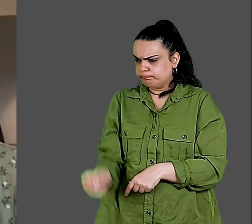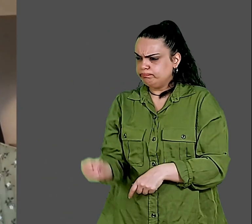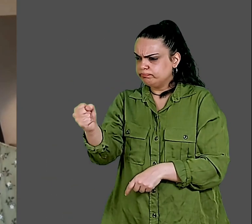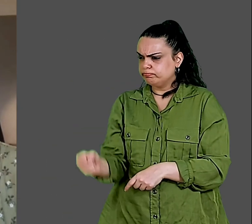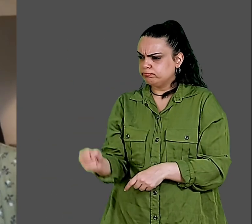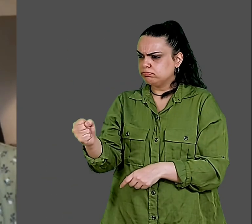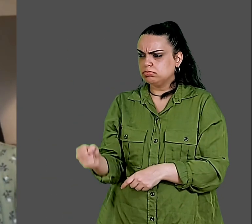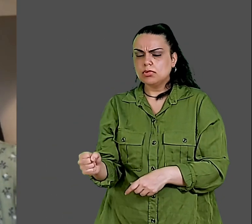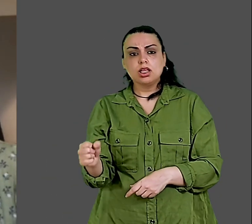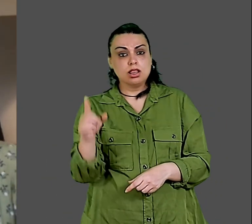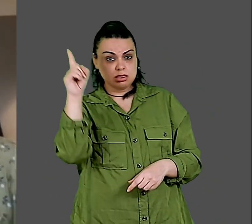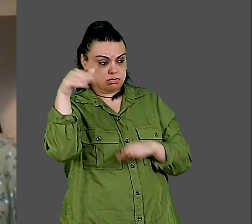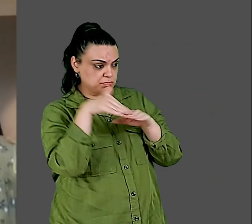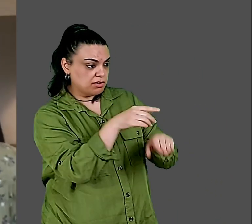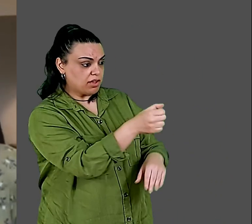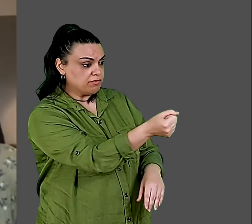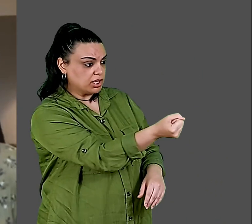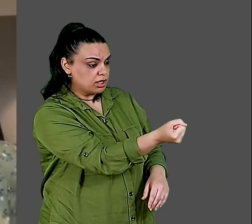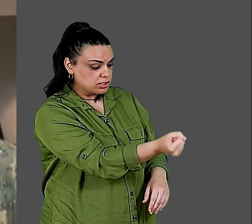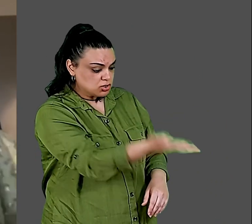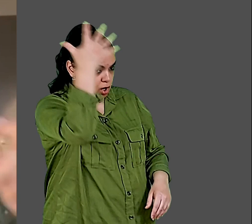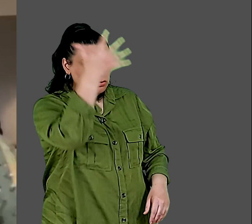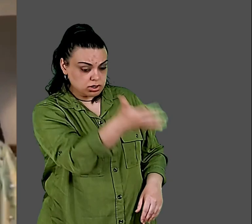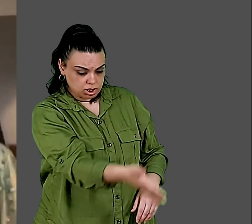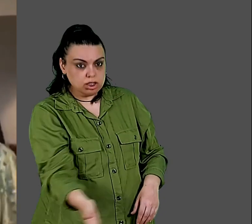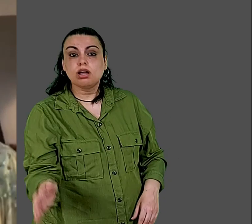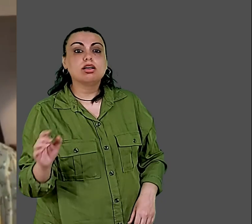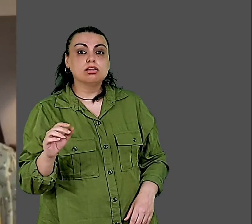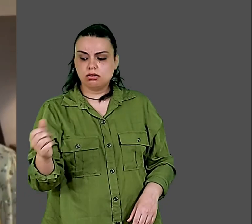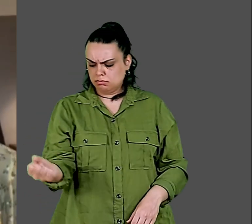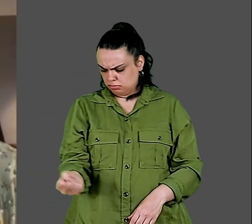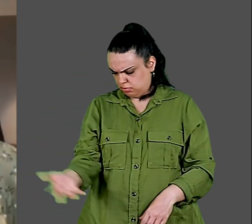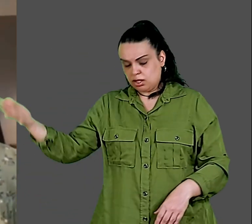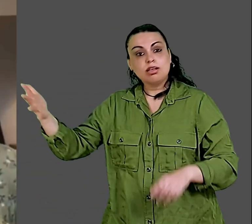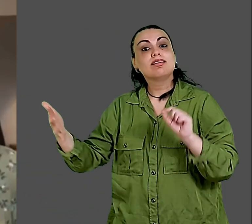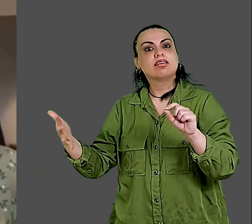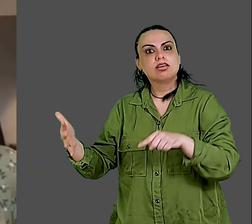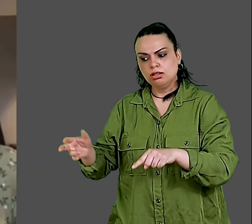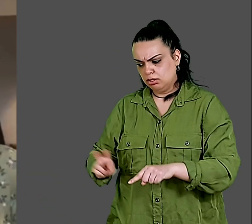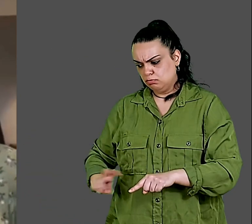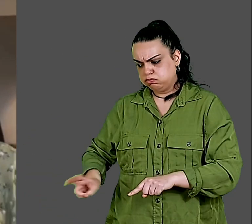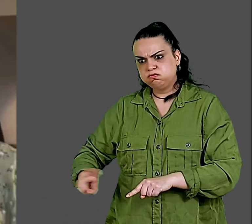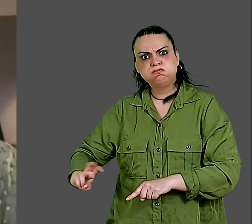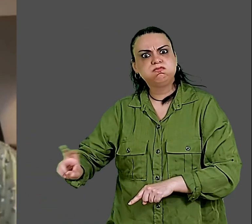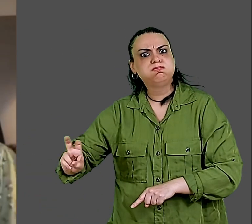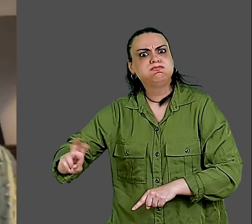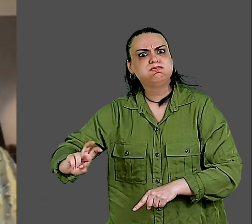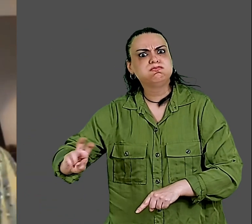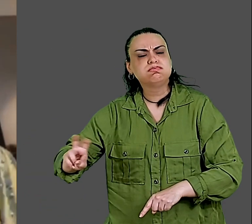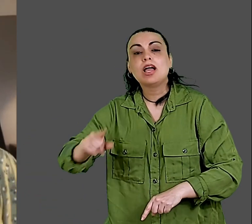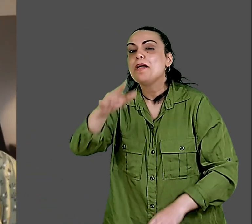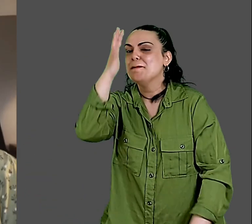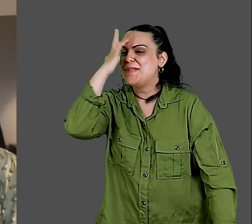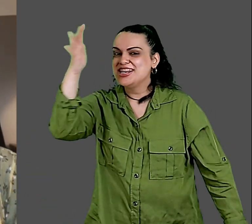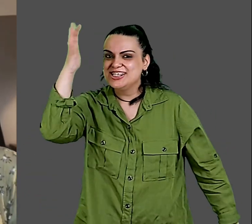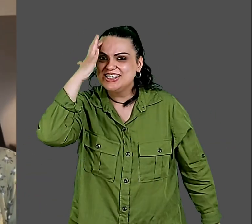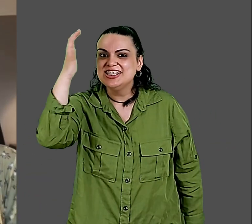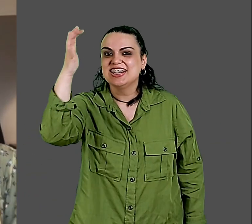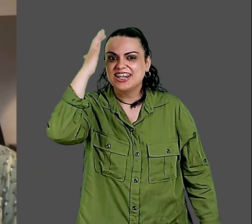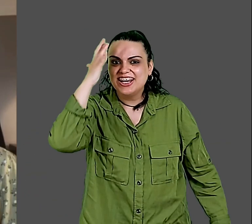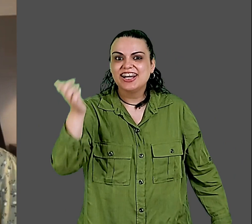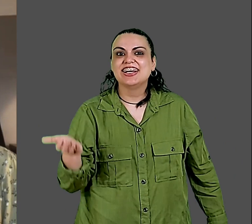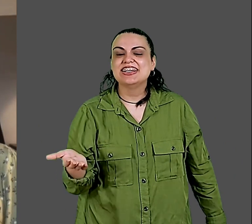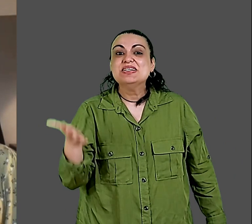diz um cajado. Aí o Senhor diz, lança ele na terra. Aí ele lança o cajado na terra. Aí o que acontece? O cajado vira o quê? Uma cobra. Pensa na